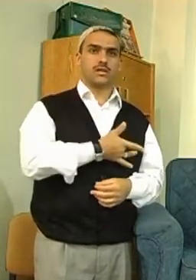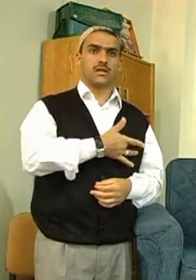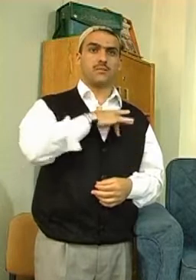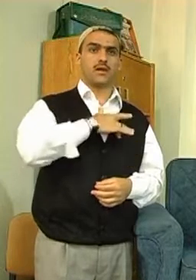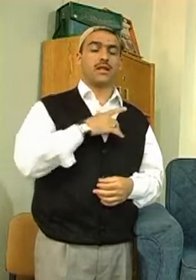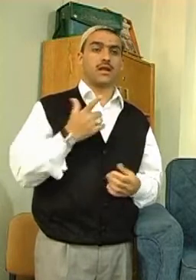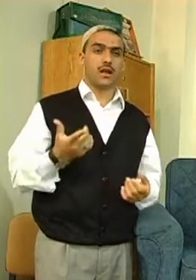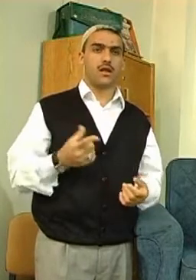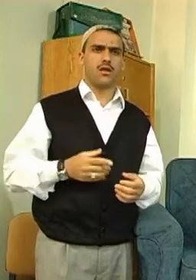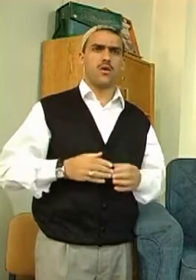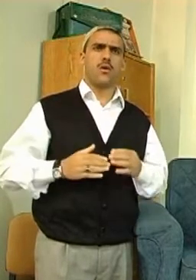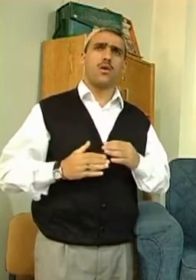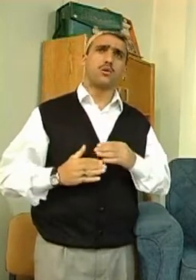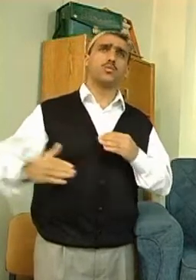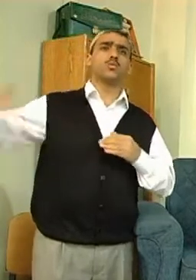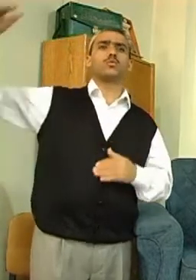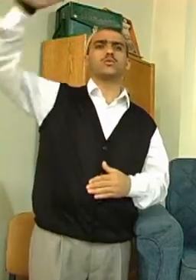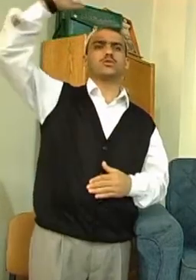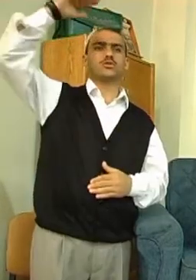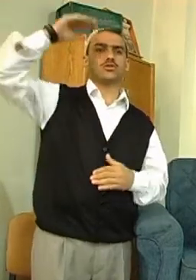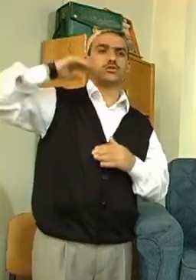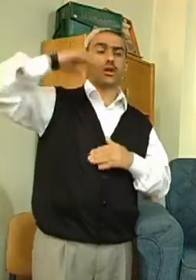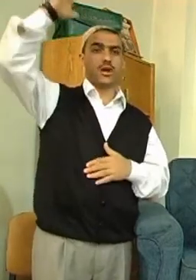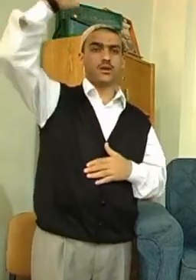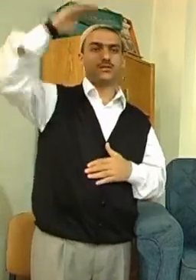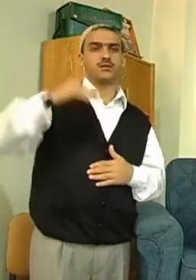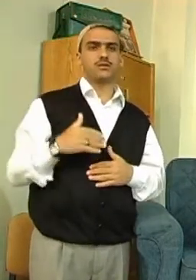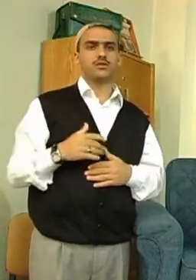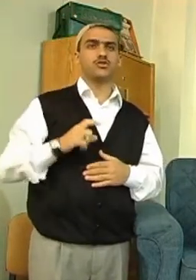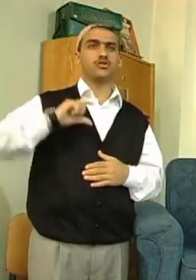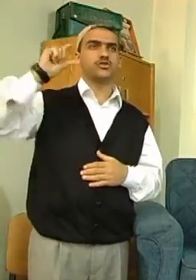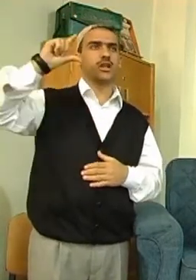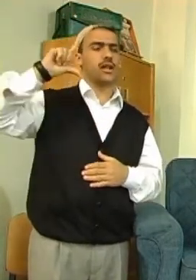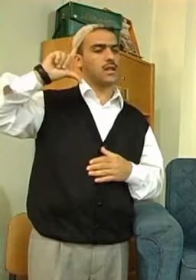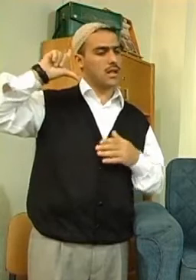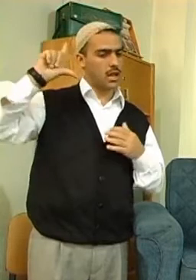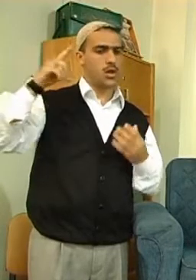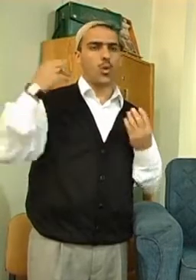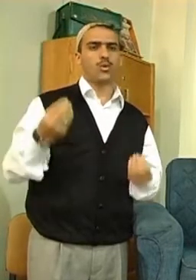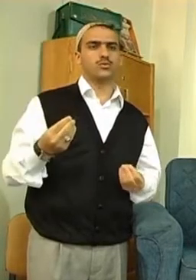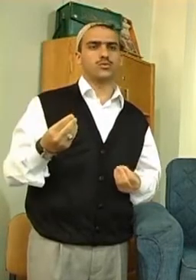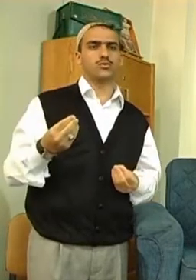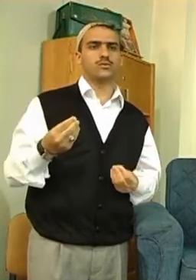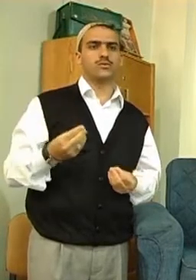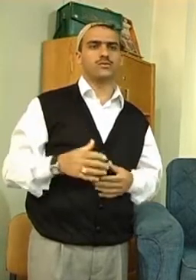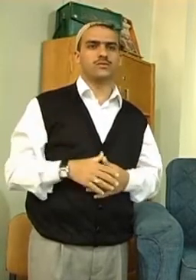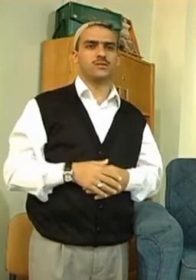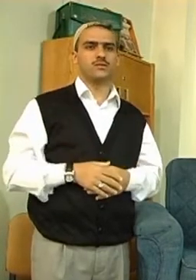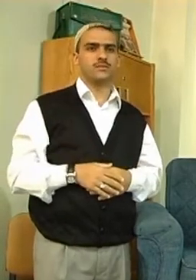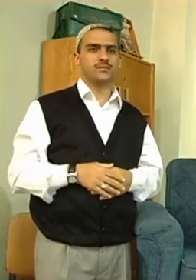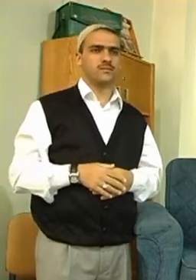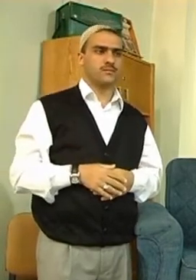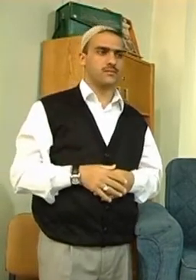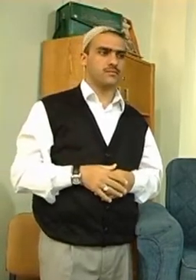ile alay-ı illiğine çıkar, cennete layık bir kıymet alır. Yani nuru iman ile,